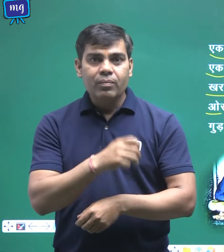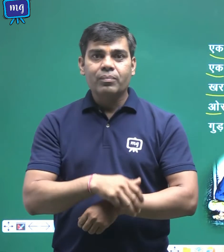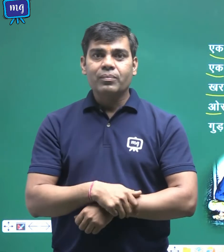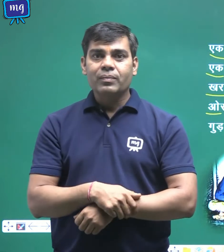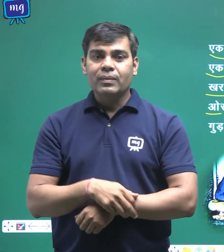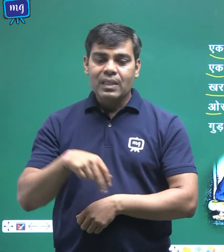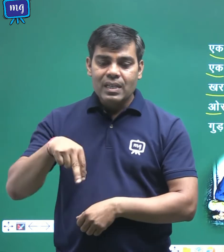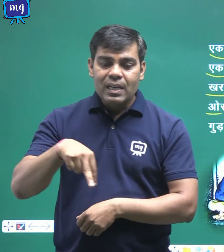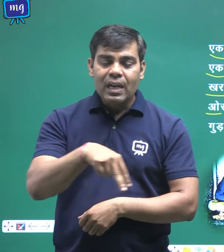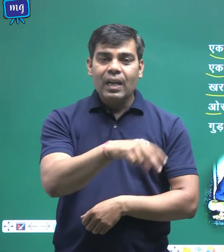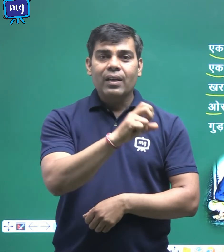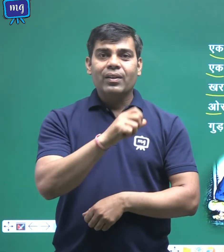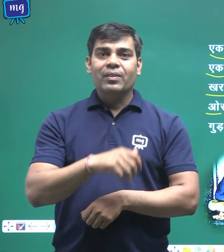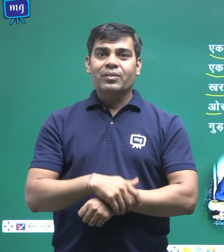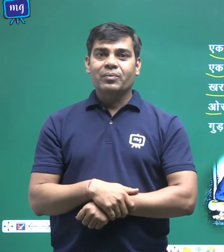गया।